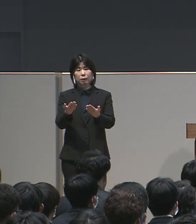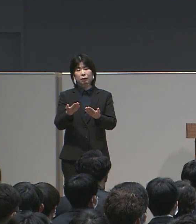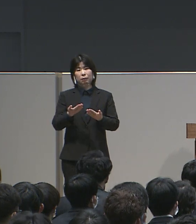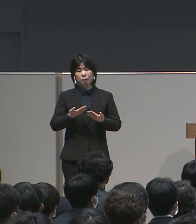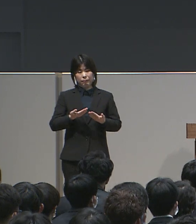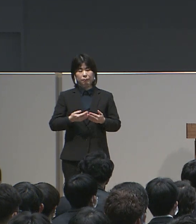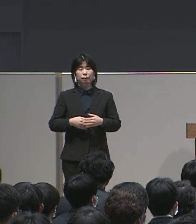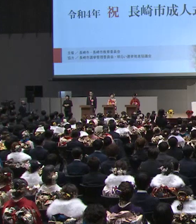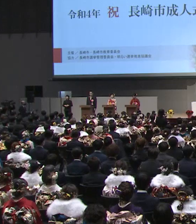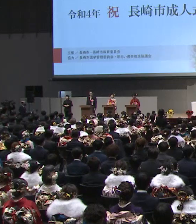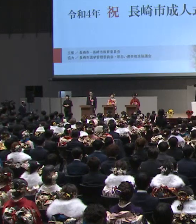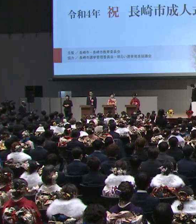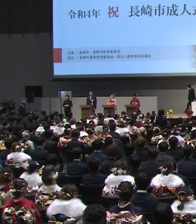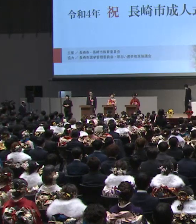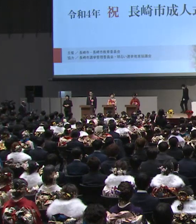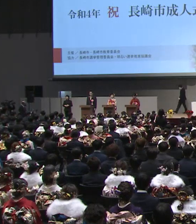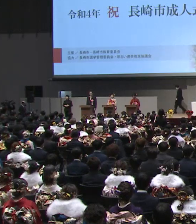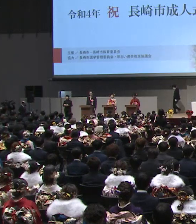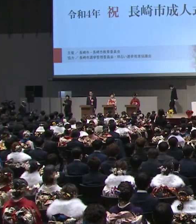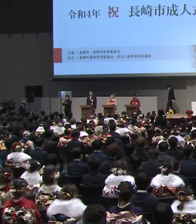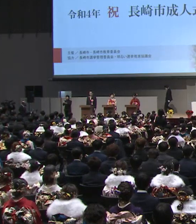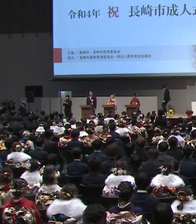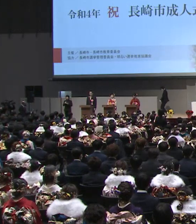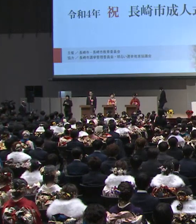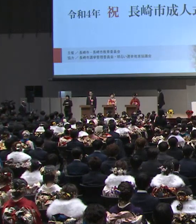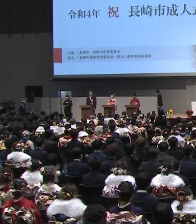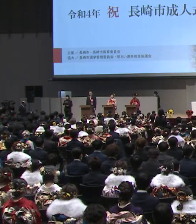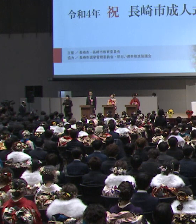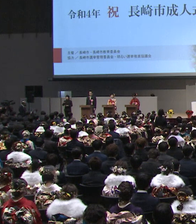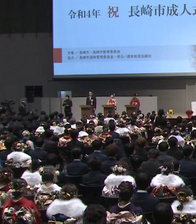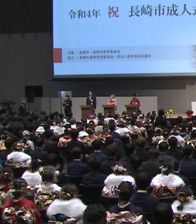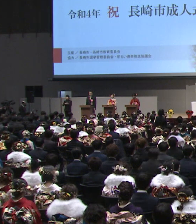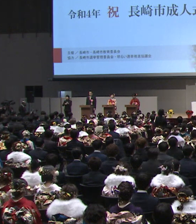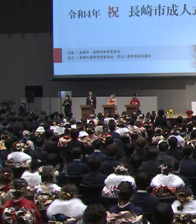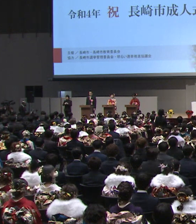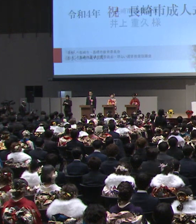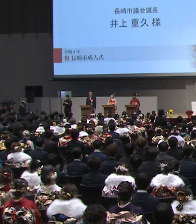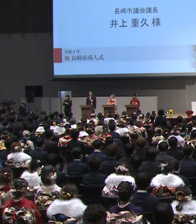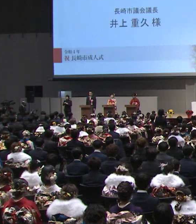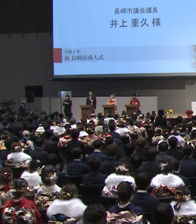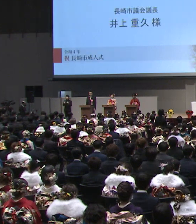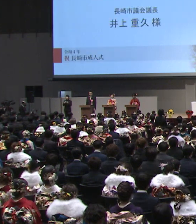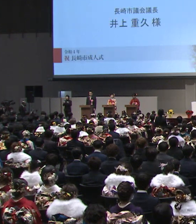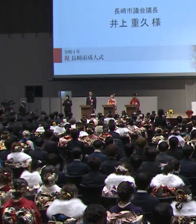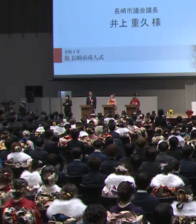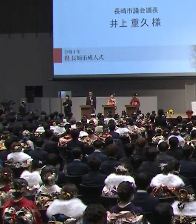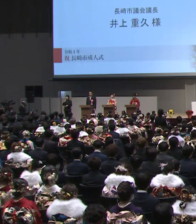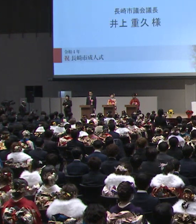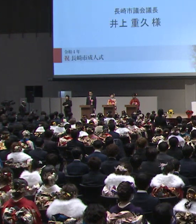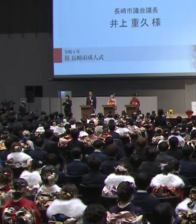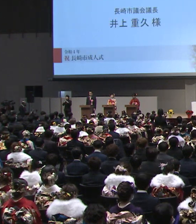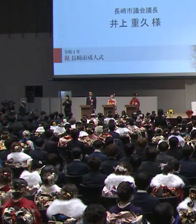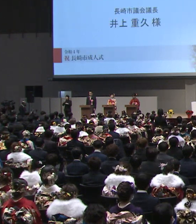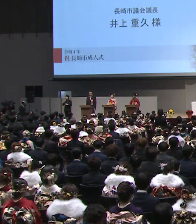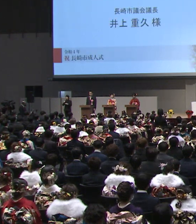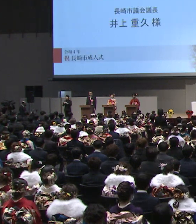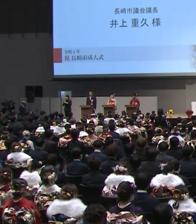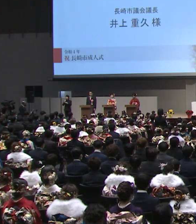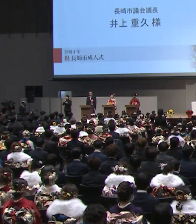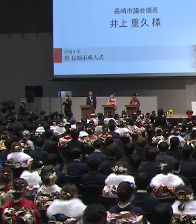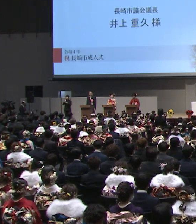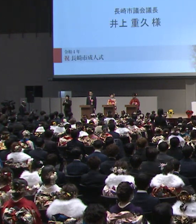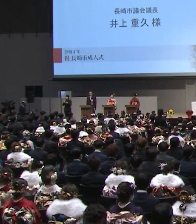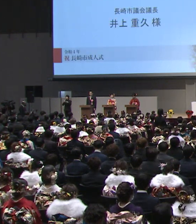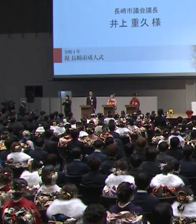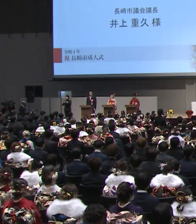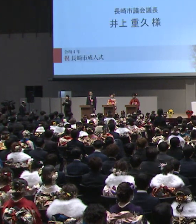ますここでご来賓の皆様方を代表いただき長崎市議会議長井上繁